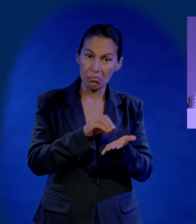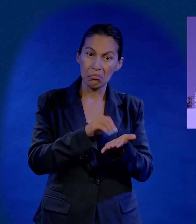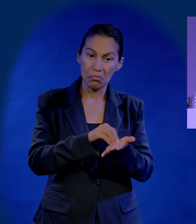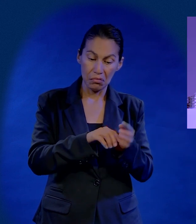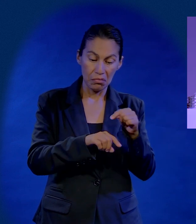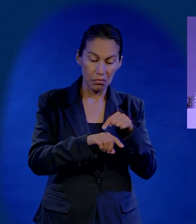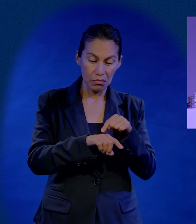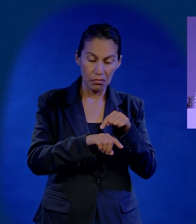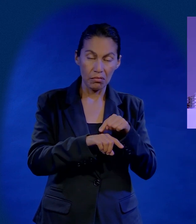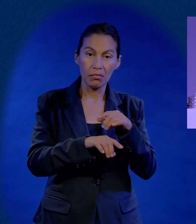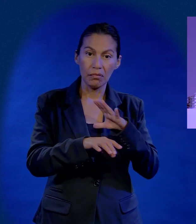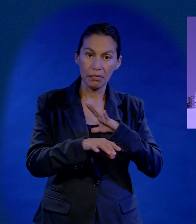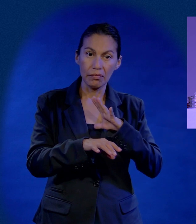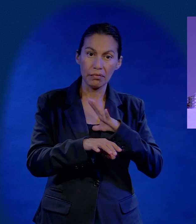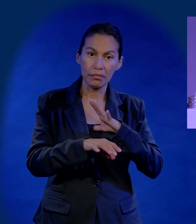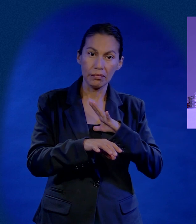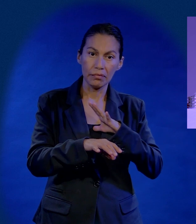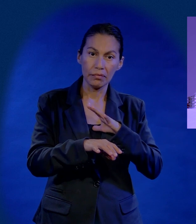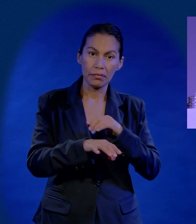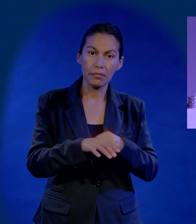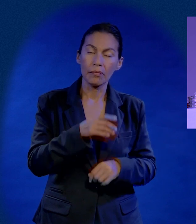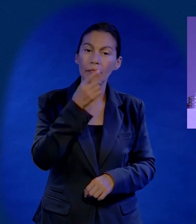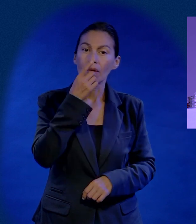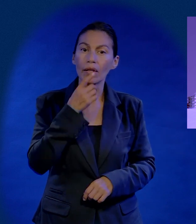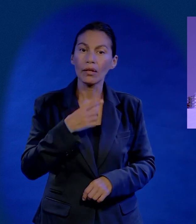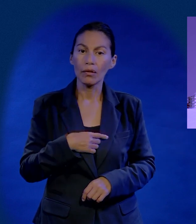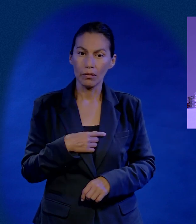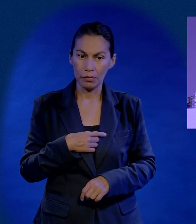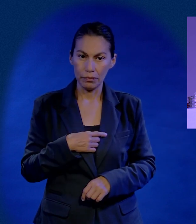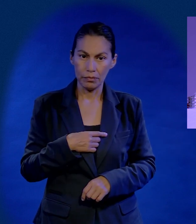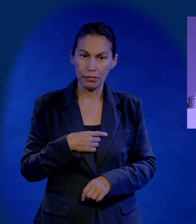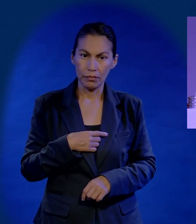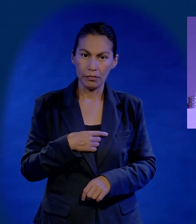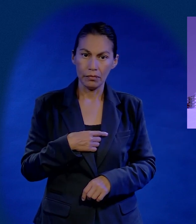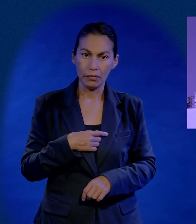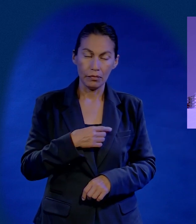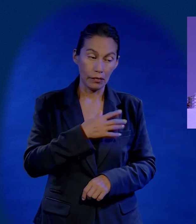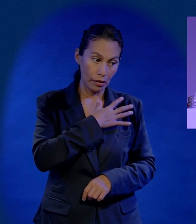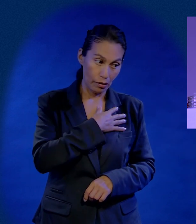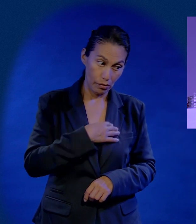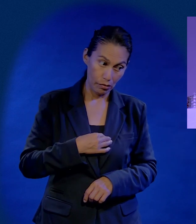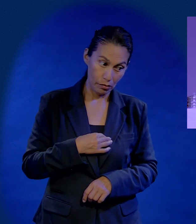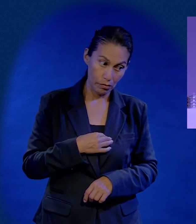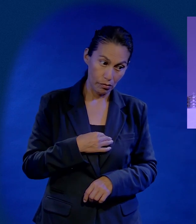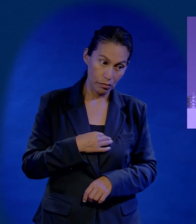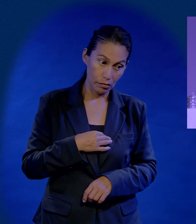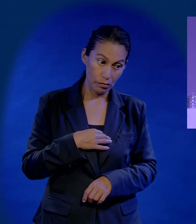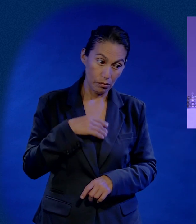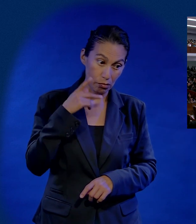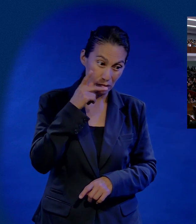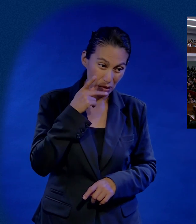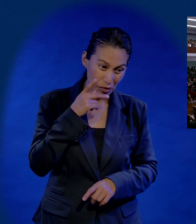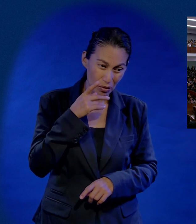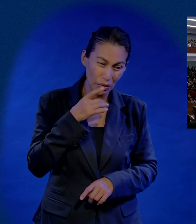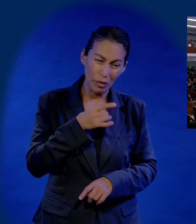Lo quitó, quedó la cicatriz que conserva hasta hoy. Y me dijo,